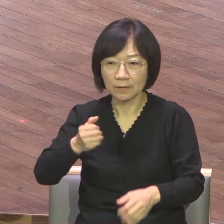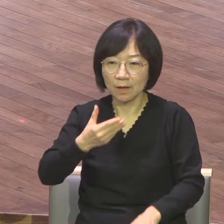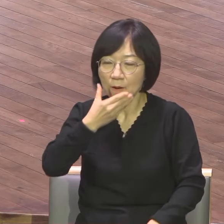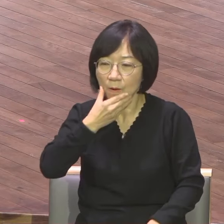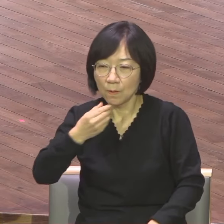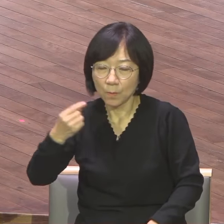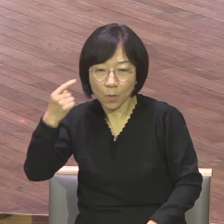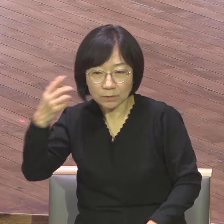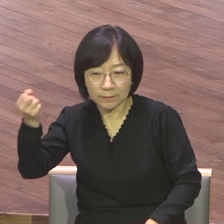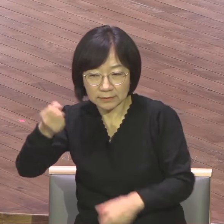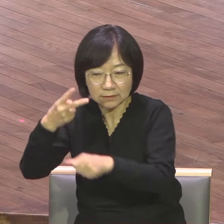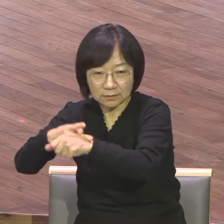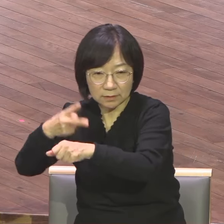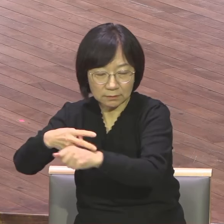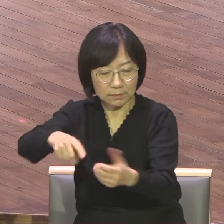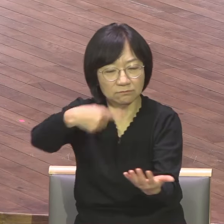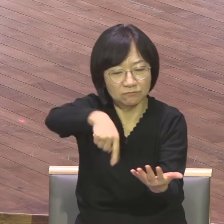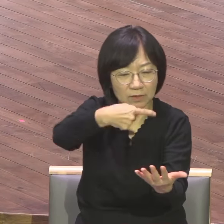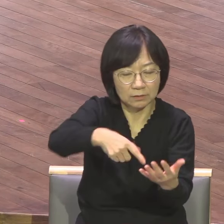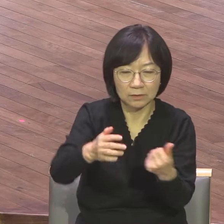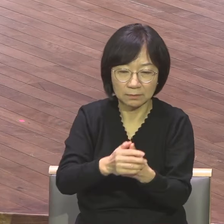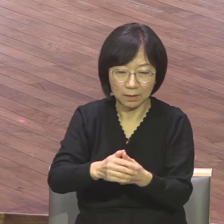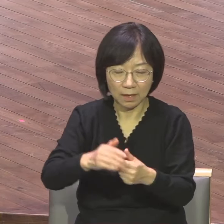가르치니까 막 애들 얼마나 밝은지.